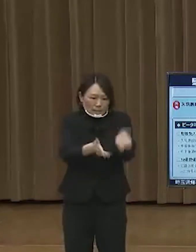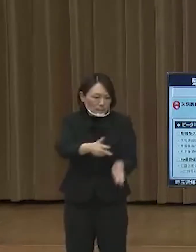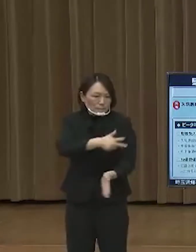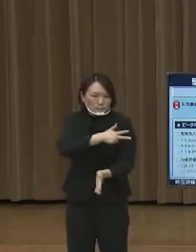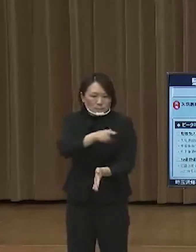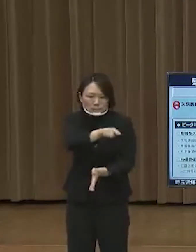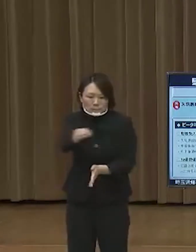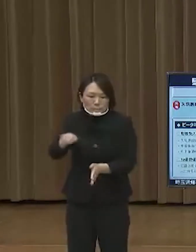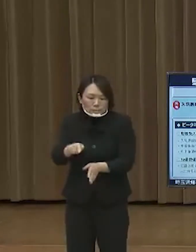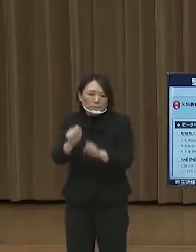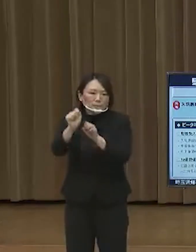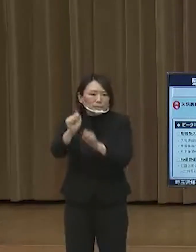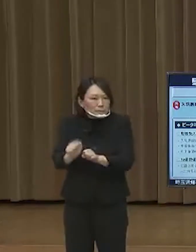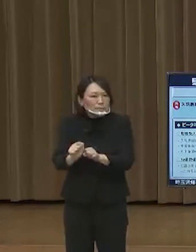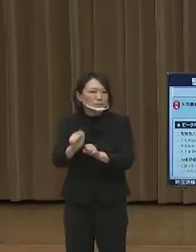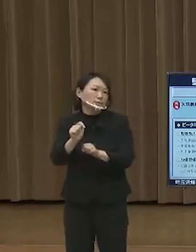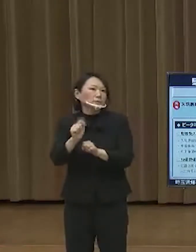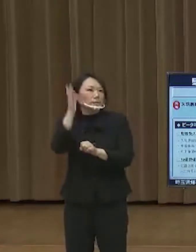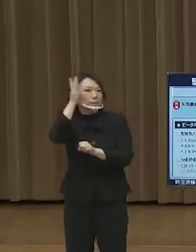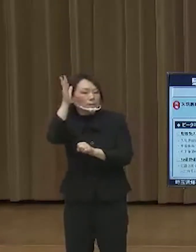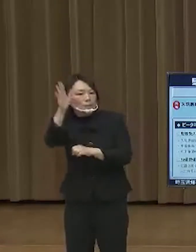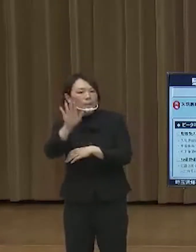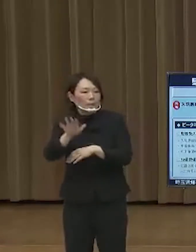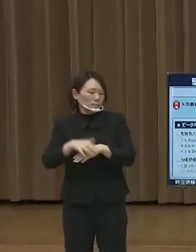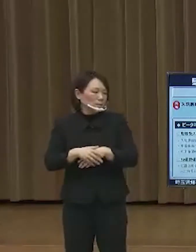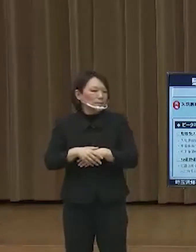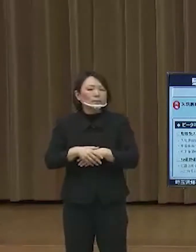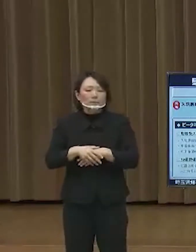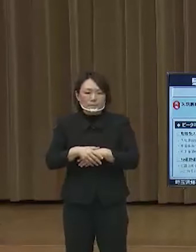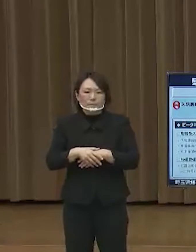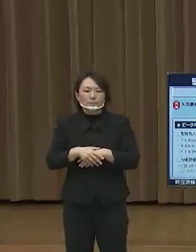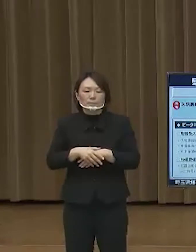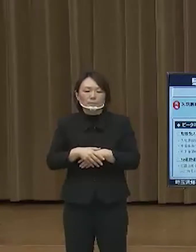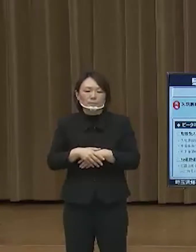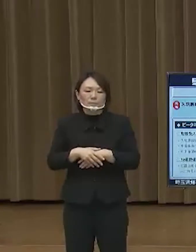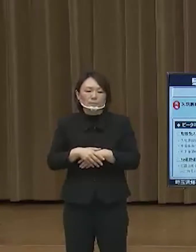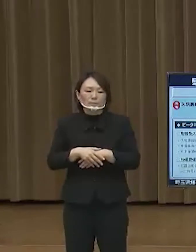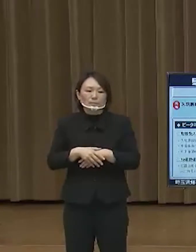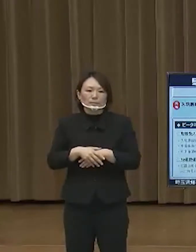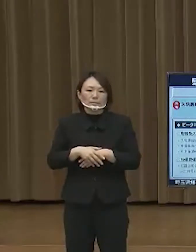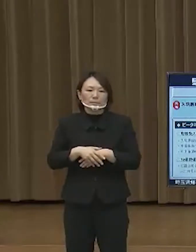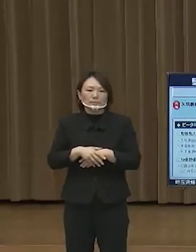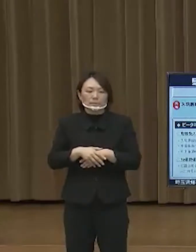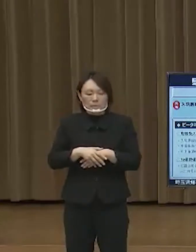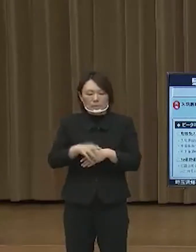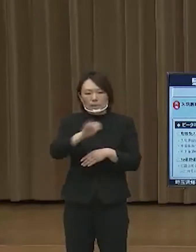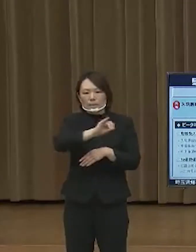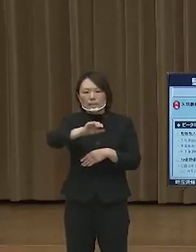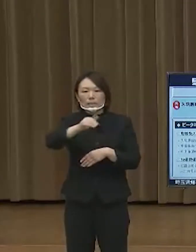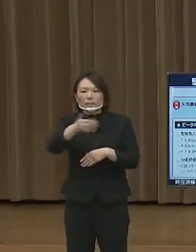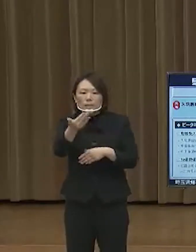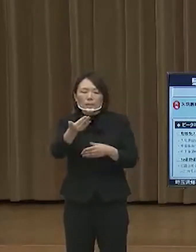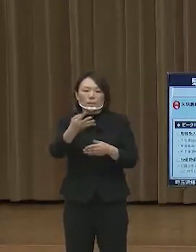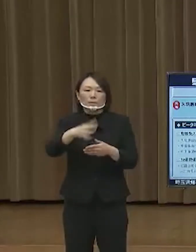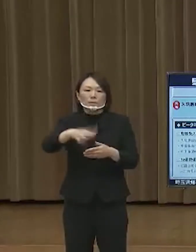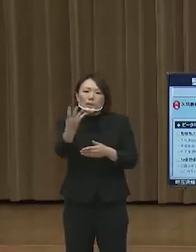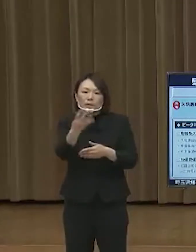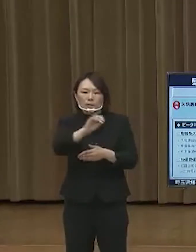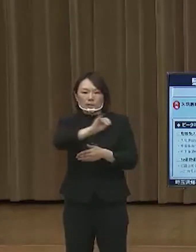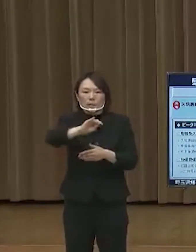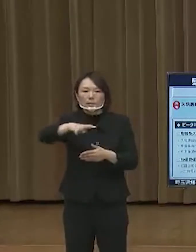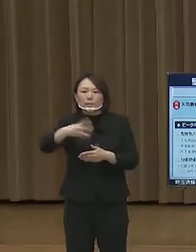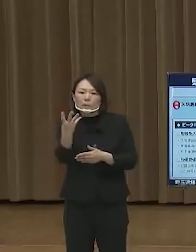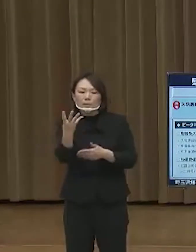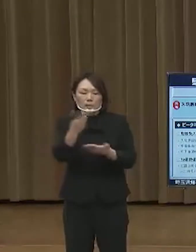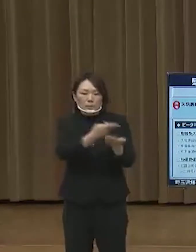ふうに考えておりますのでだからこそこういった効率的な運用をすることによって1400床を受け入れられる体制を作るというのは単